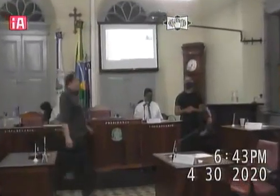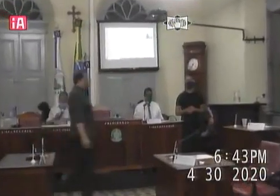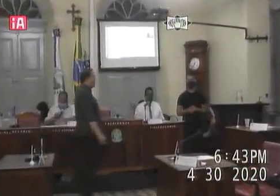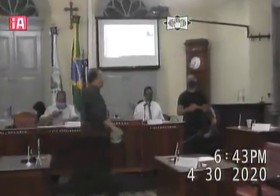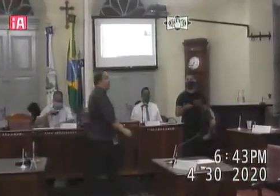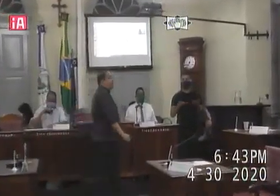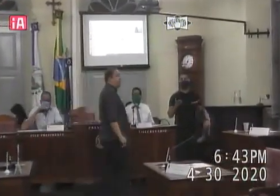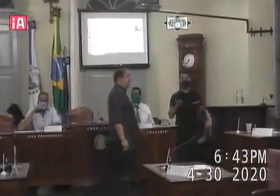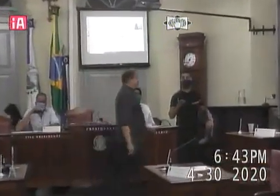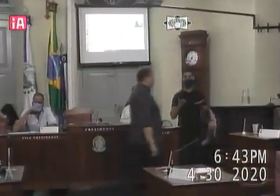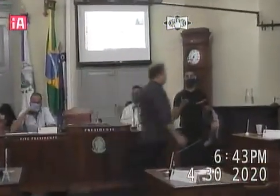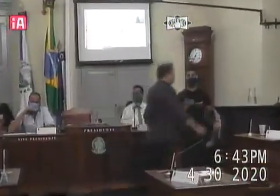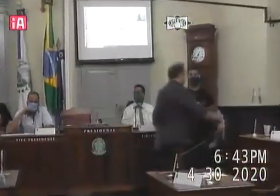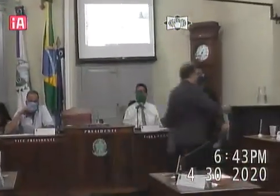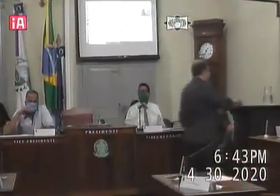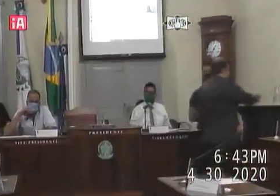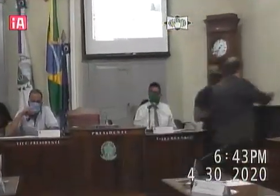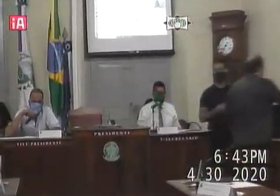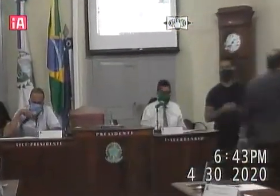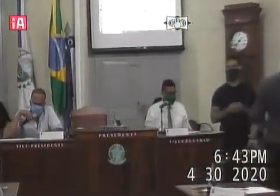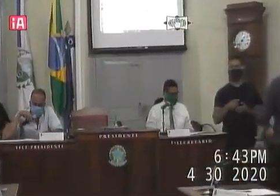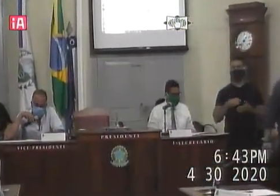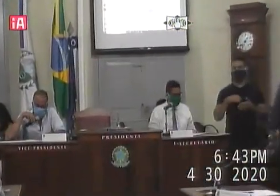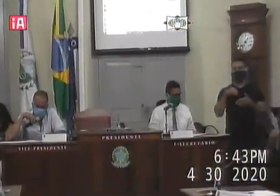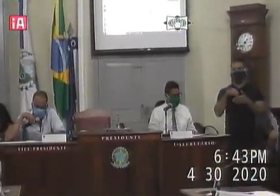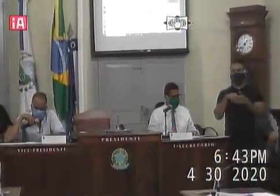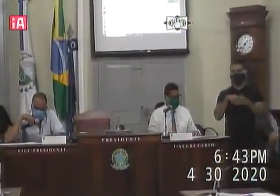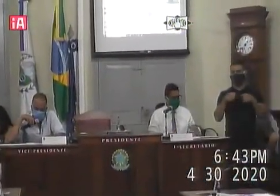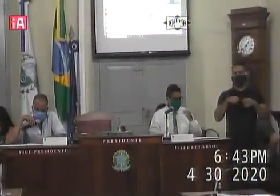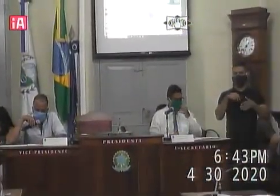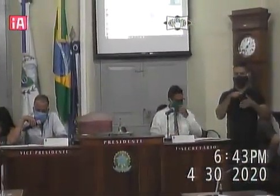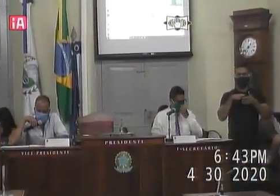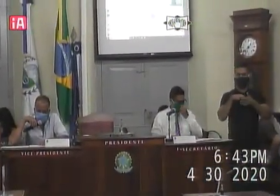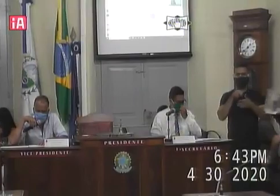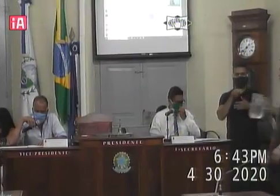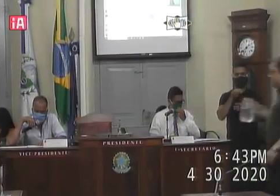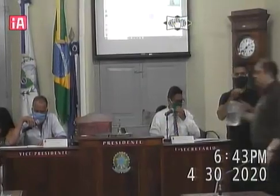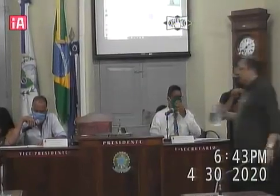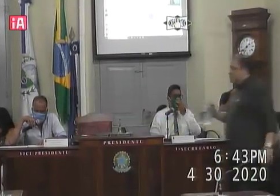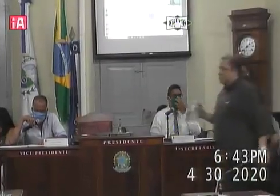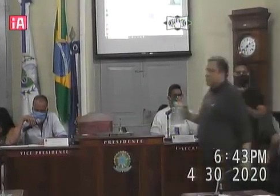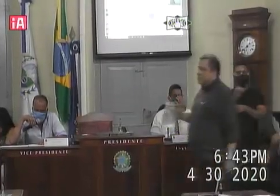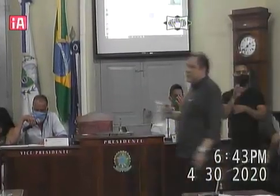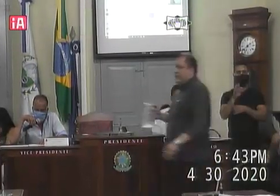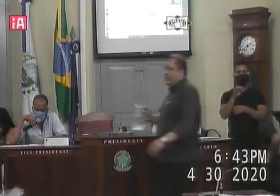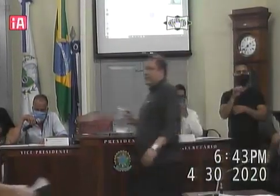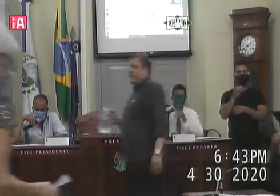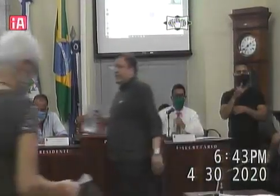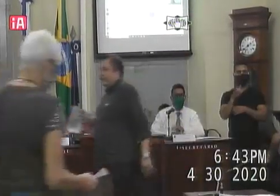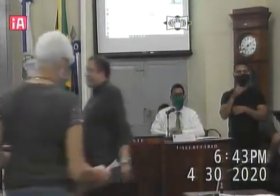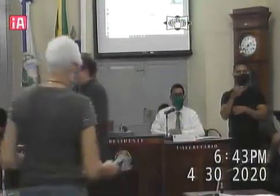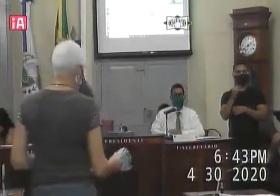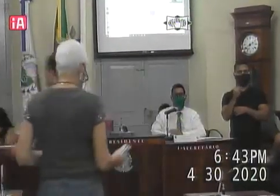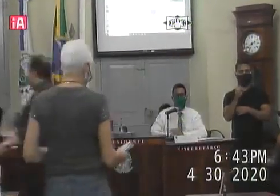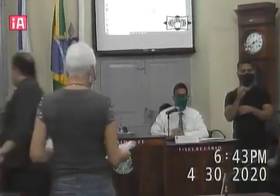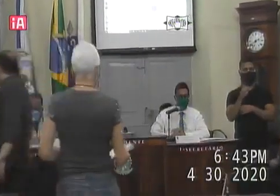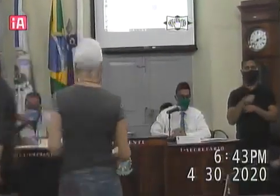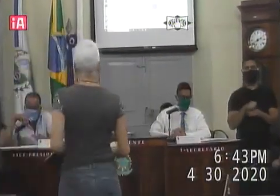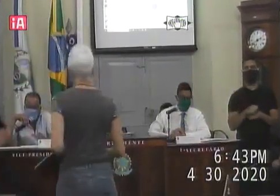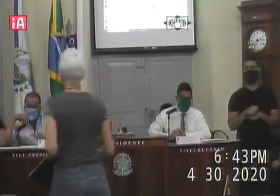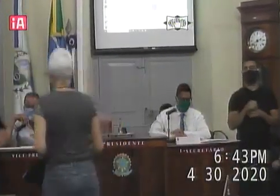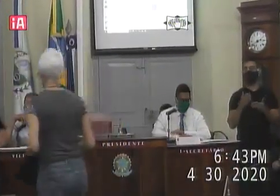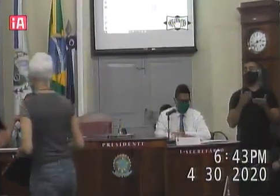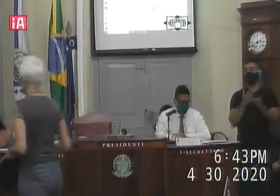Vamos agora em votação a dispensa da leitura da ata da sessão ordinária do dia 28/4/2020 e aprovação da